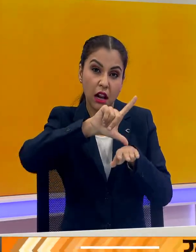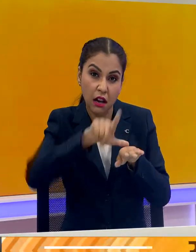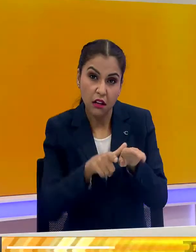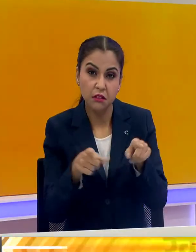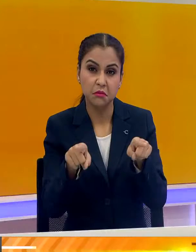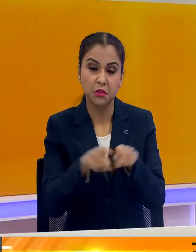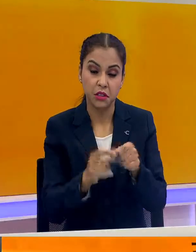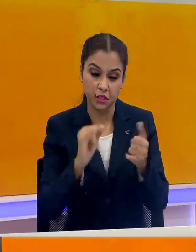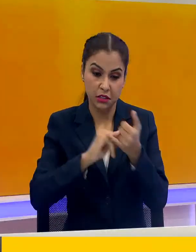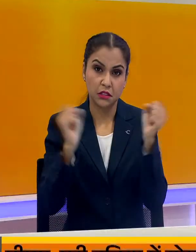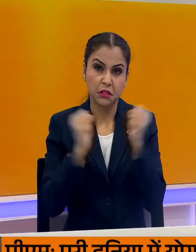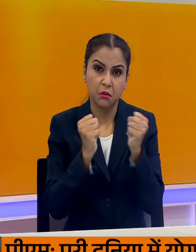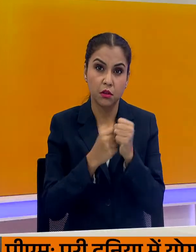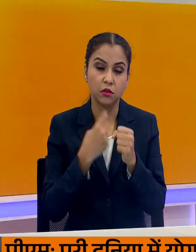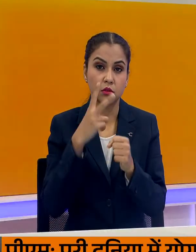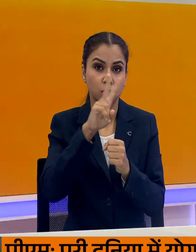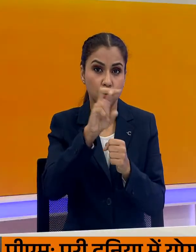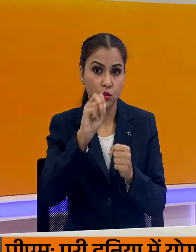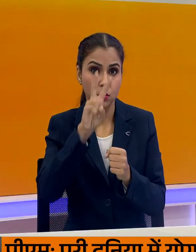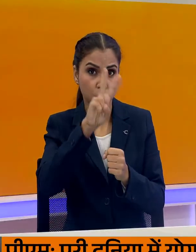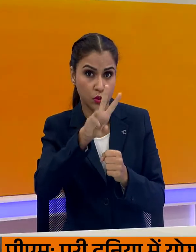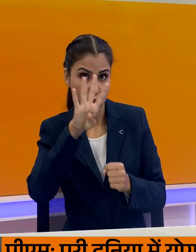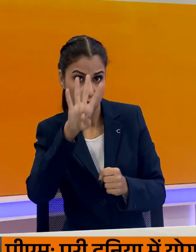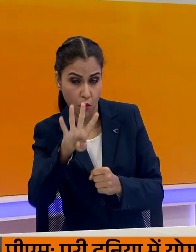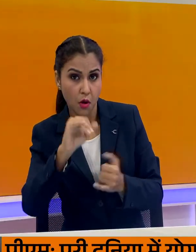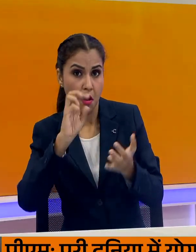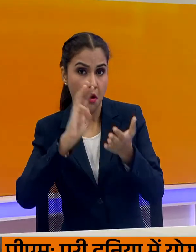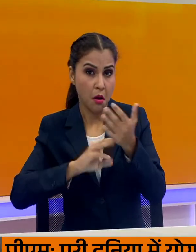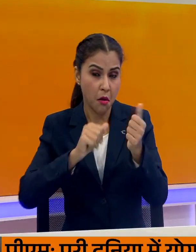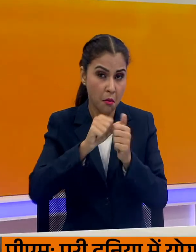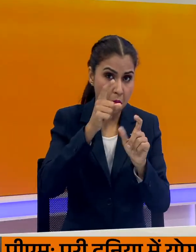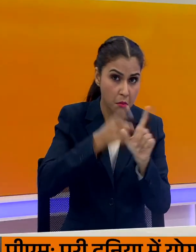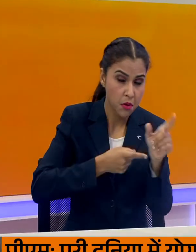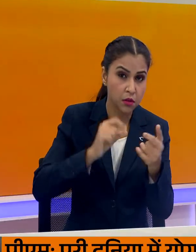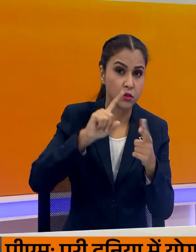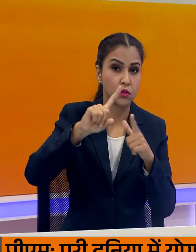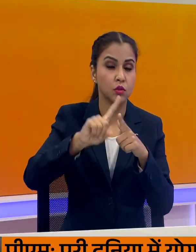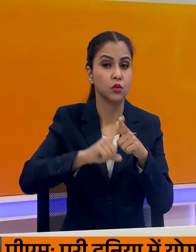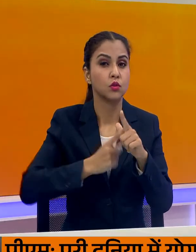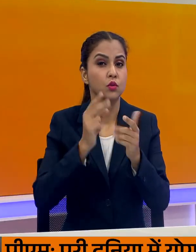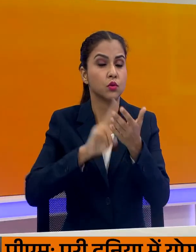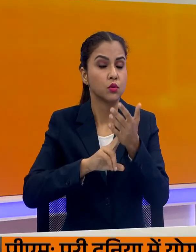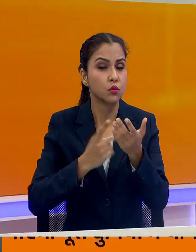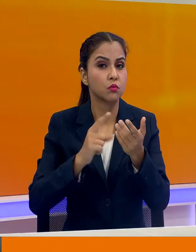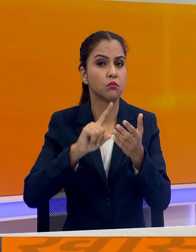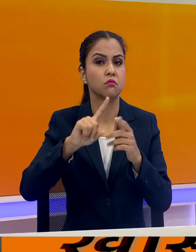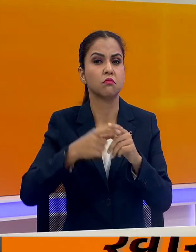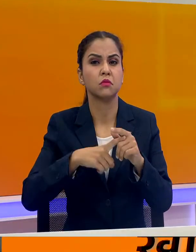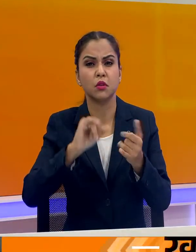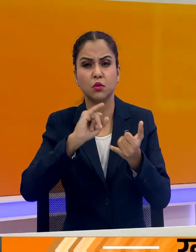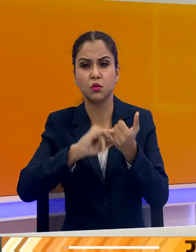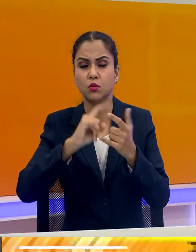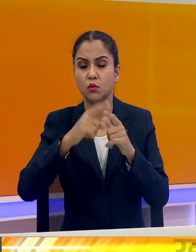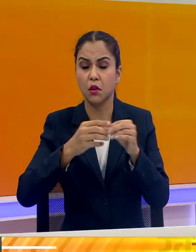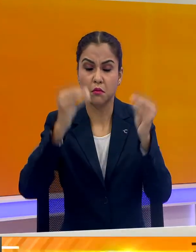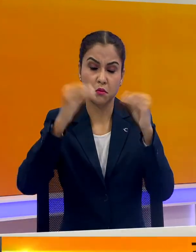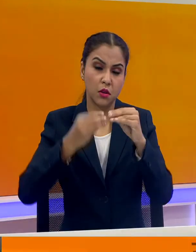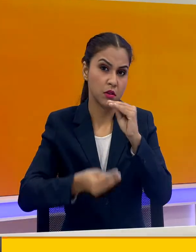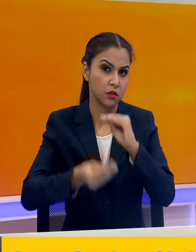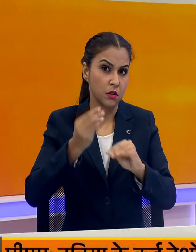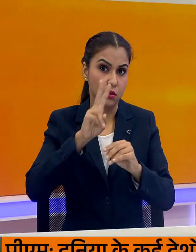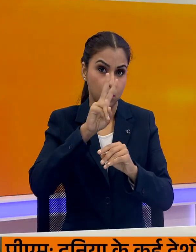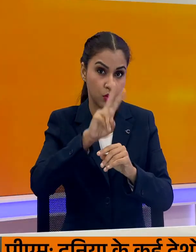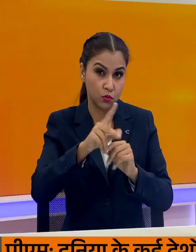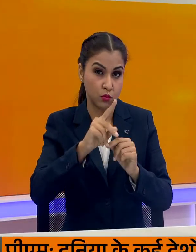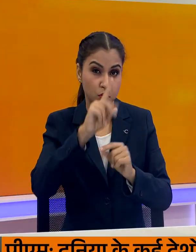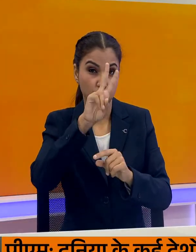बार फिर से 2024 के मई, जून, जुलाई के महीने में पानी की कमी से जूझना पड़ रहा है। करीब 2 से 2.25 लाख की आबादी वाले शिमला